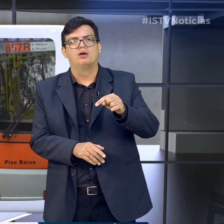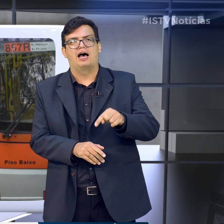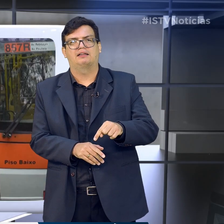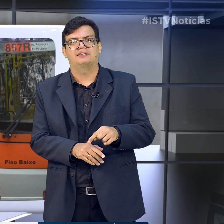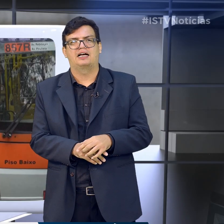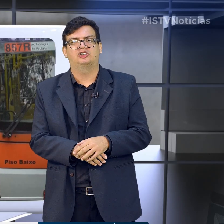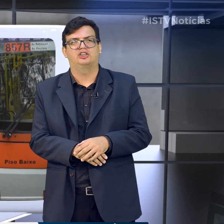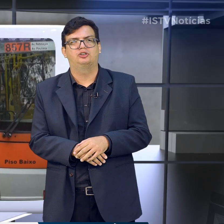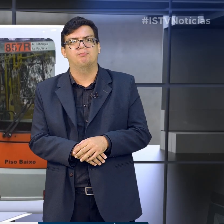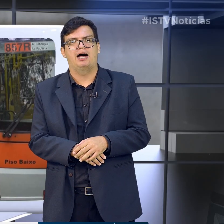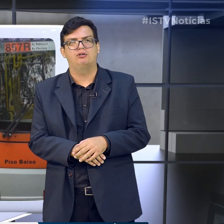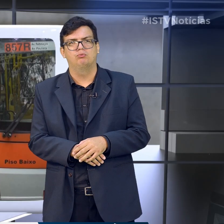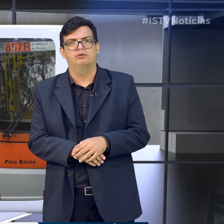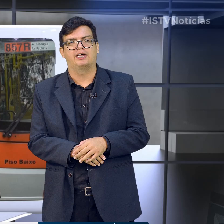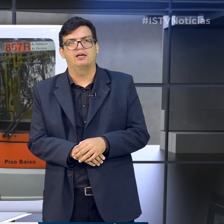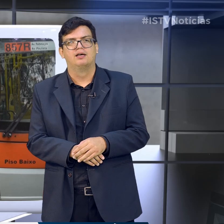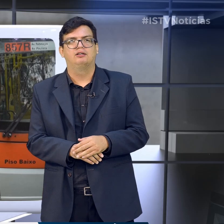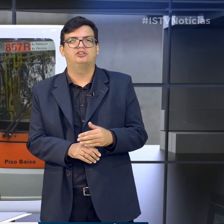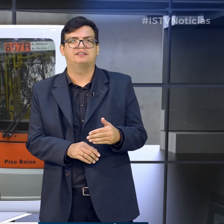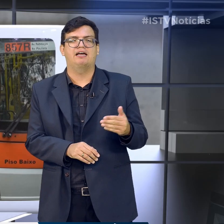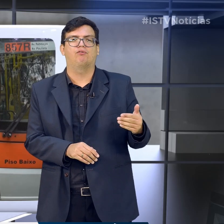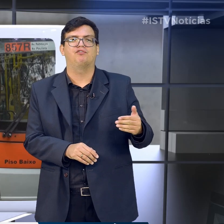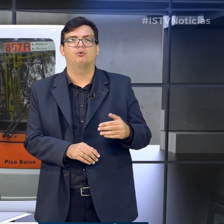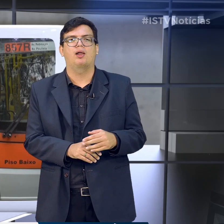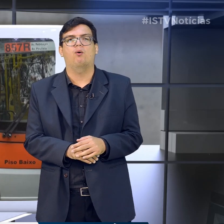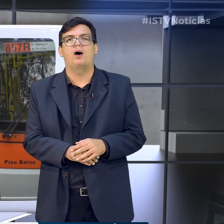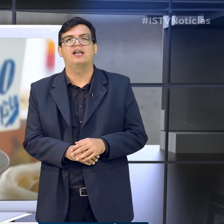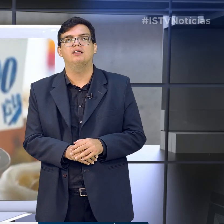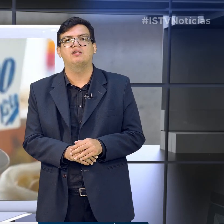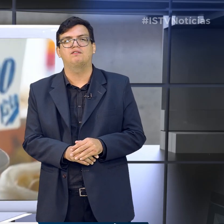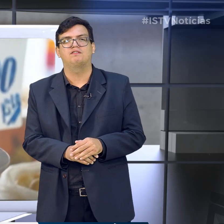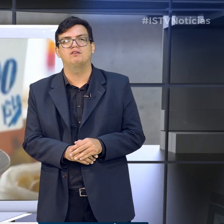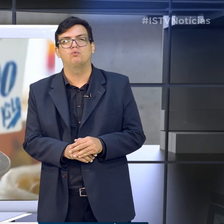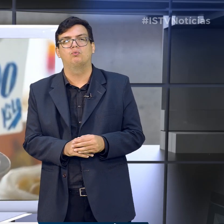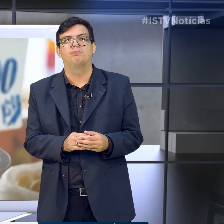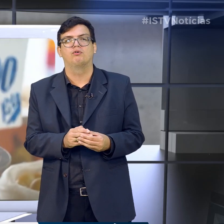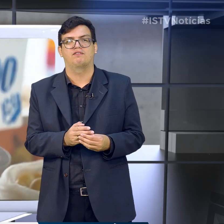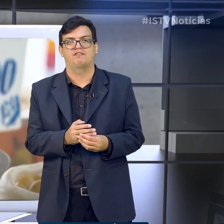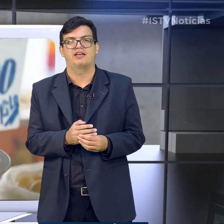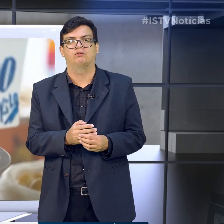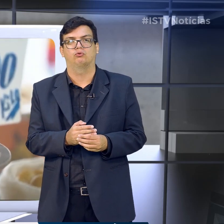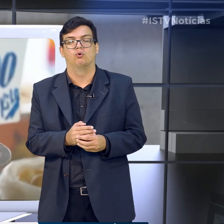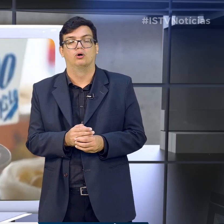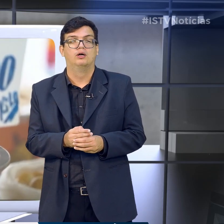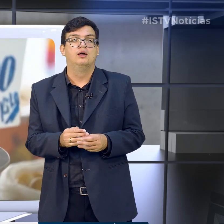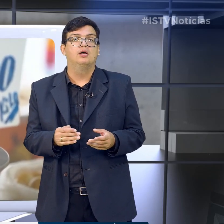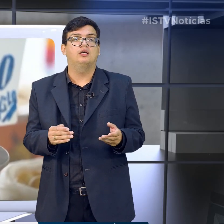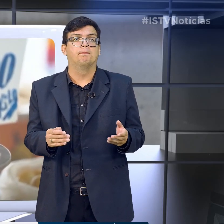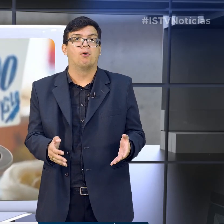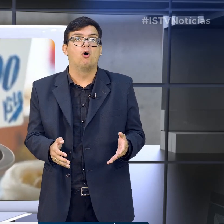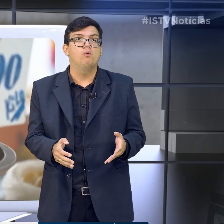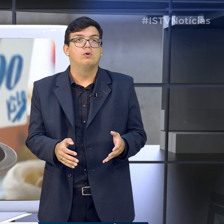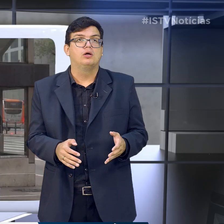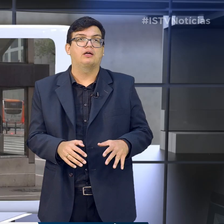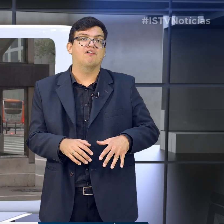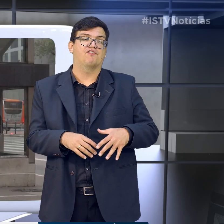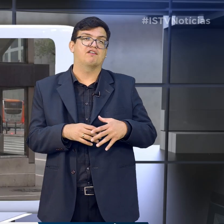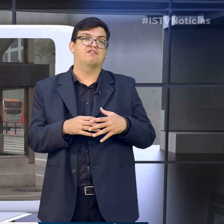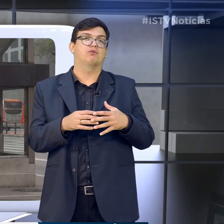a taxa de Maio né de 0,45 por cento que bom a